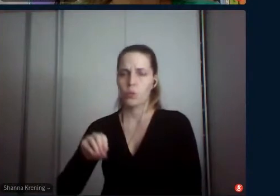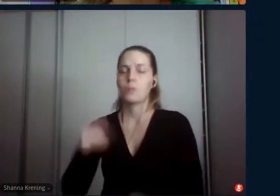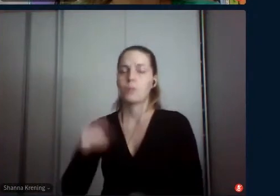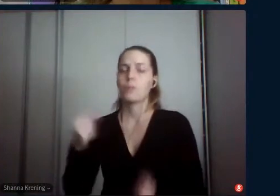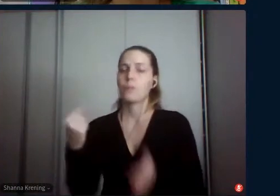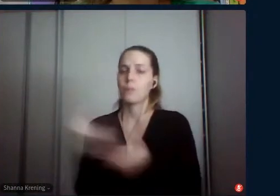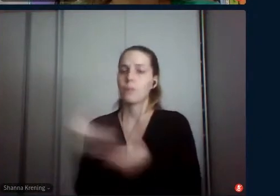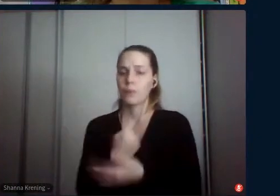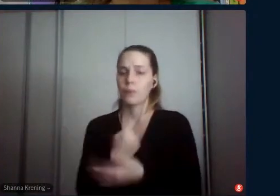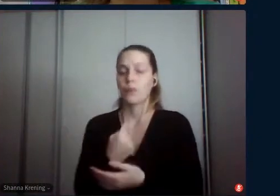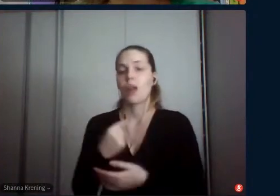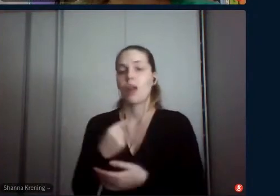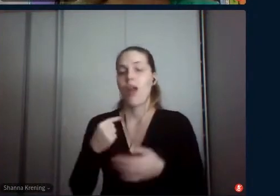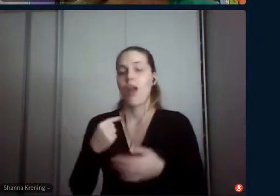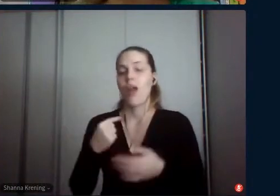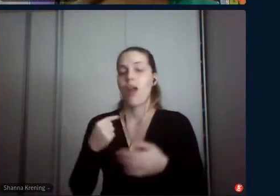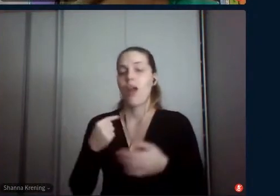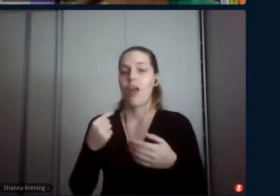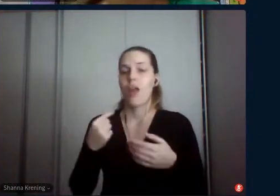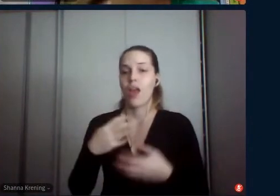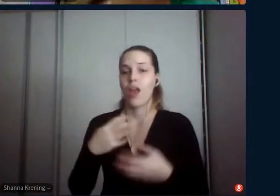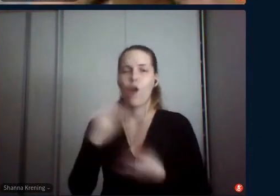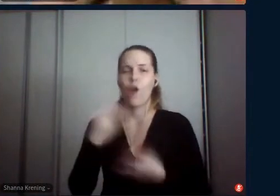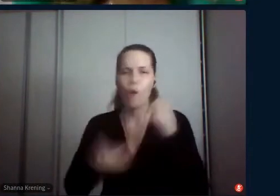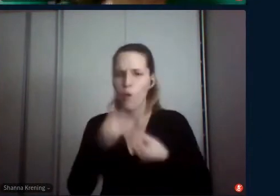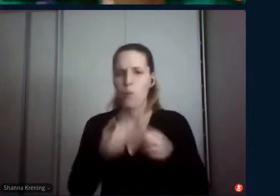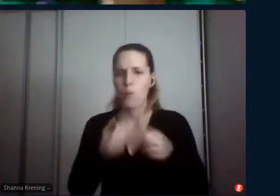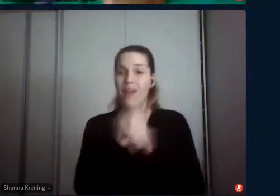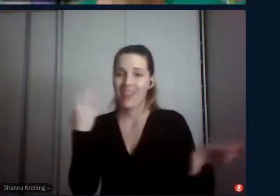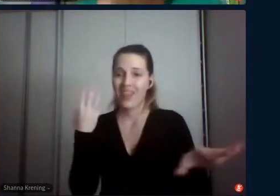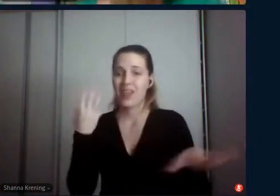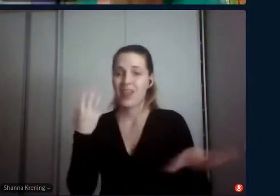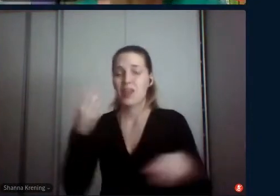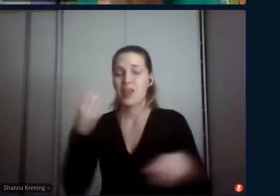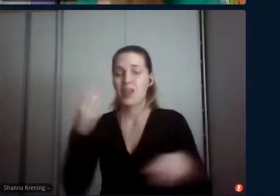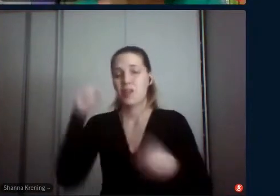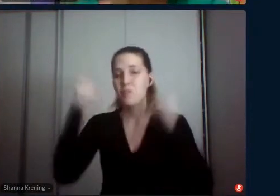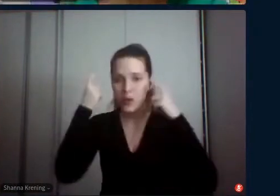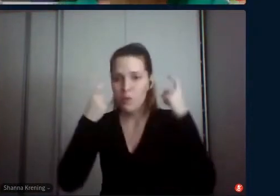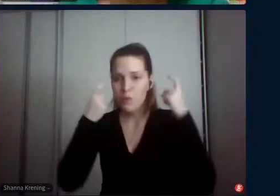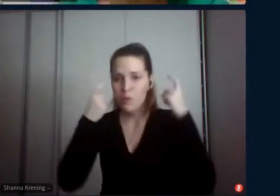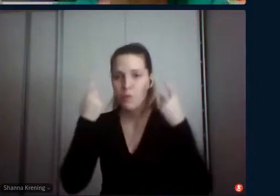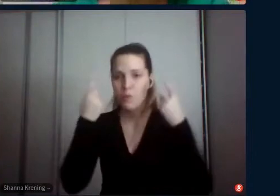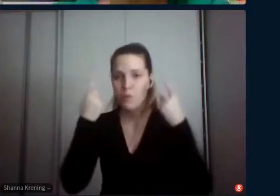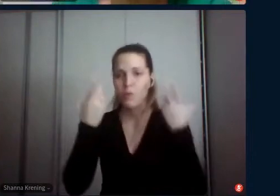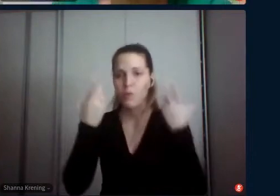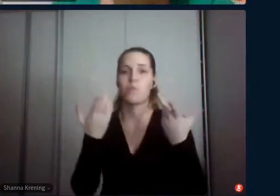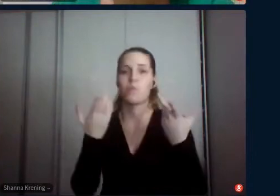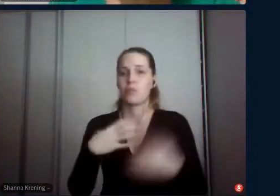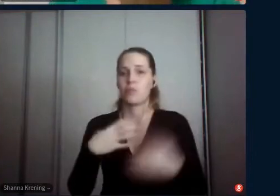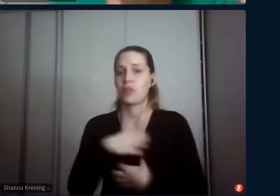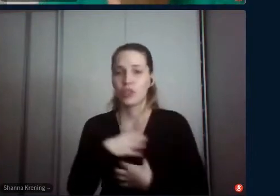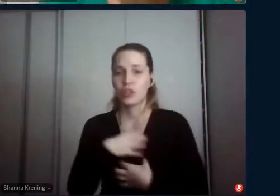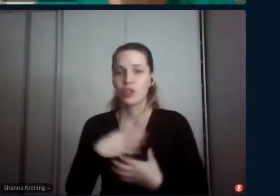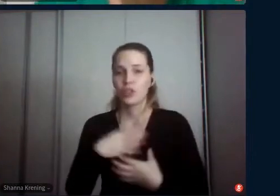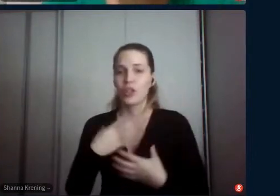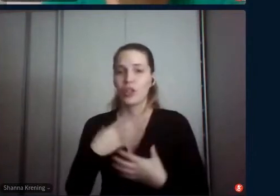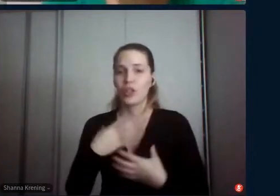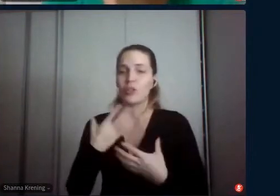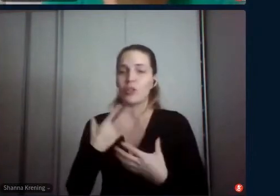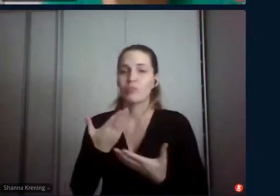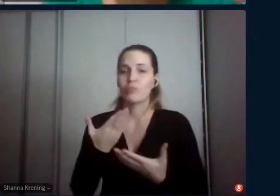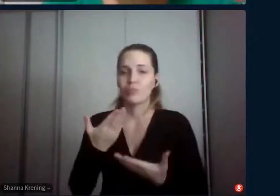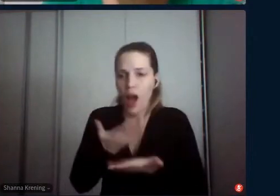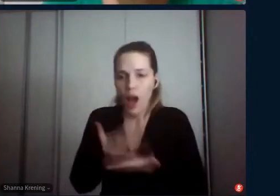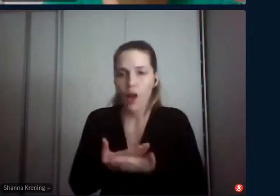já é enorme e ainda ter que fazer atividades para repetir presença demanda tempo imensurável e se torna até